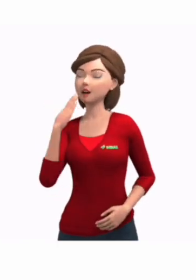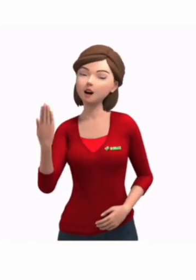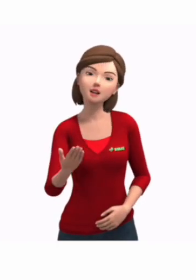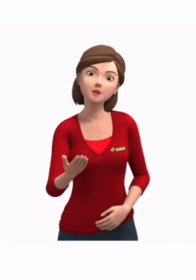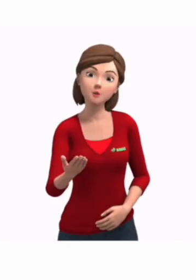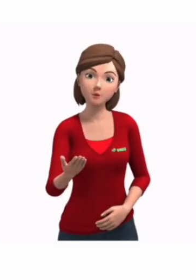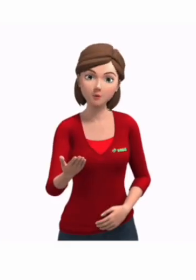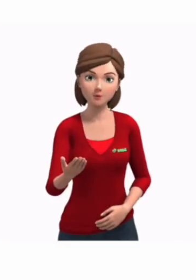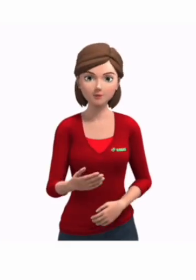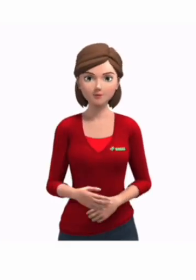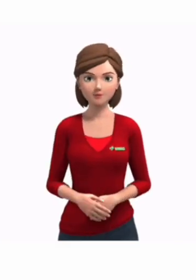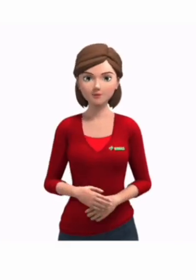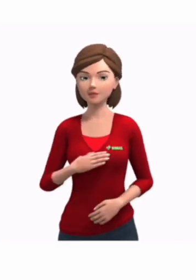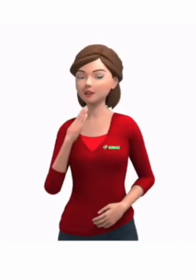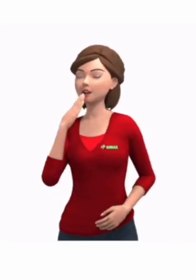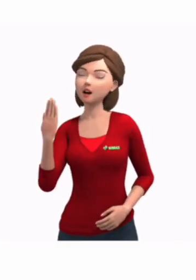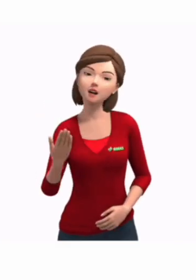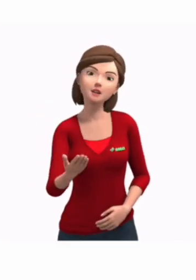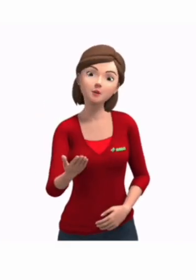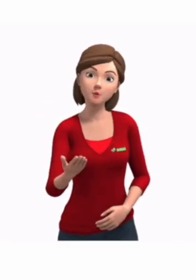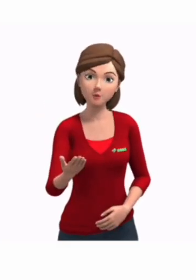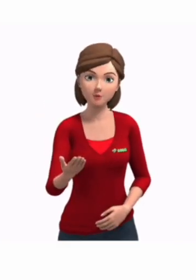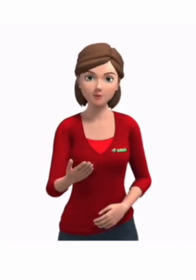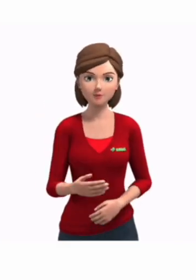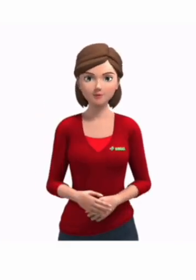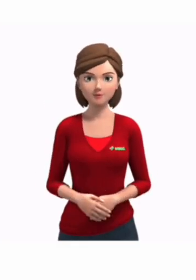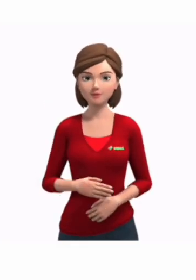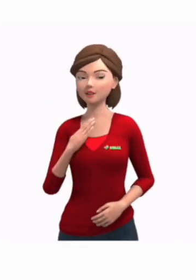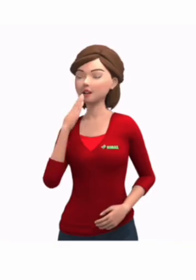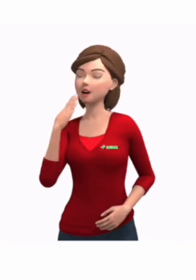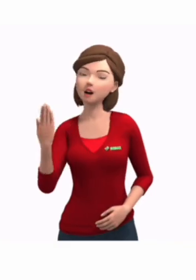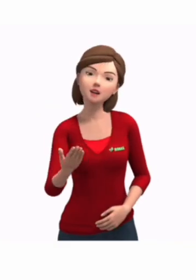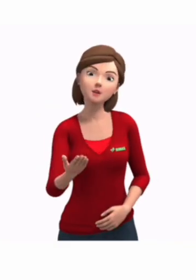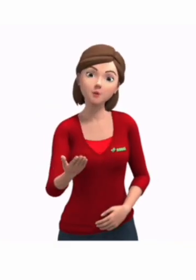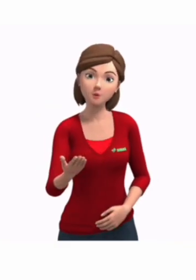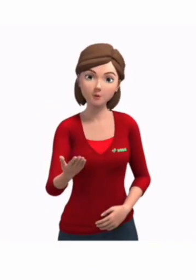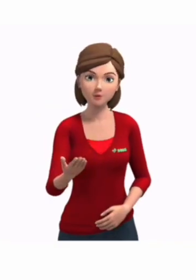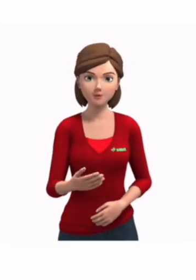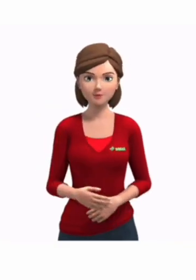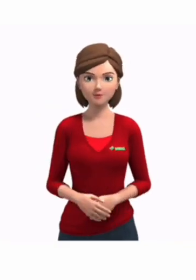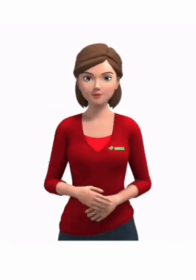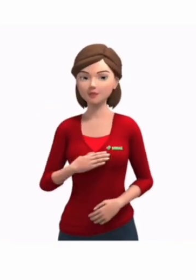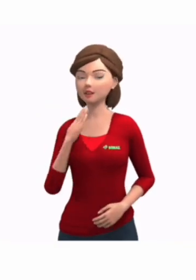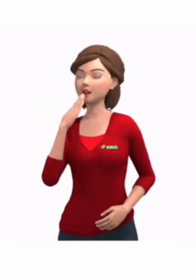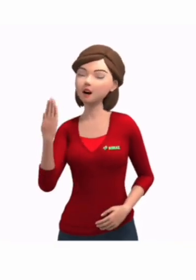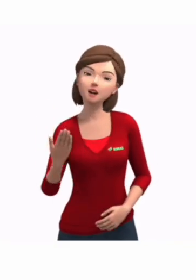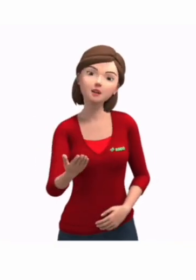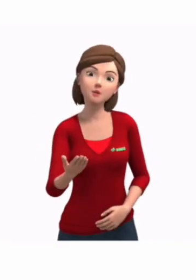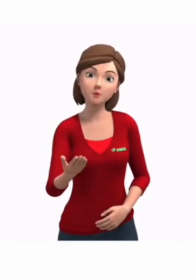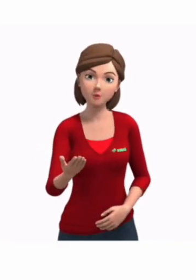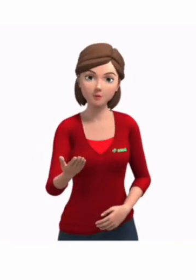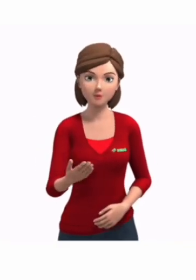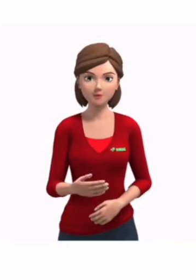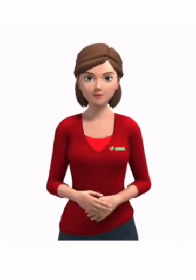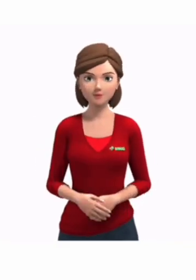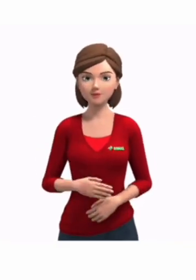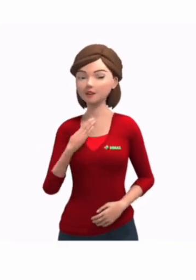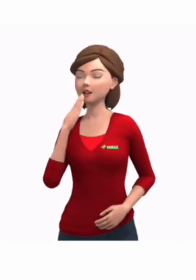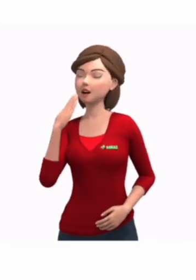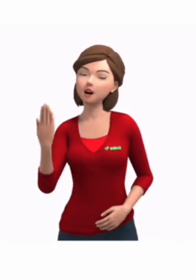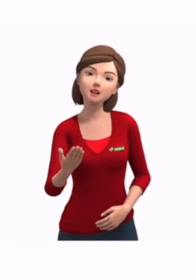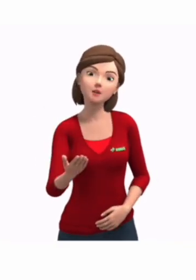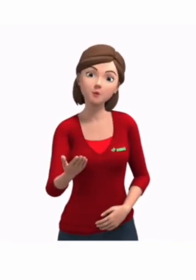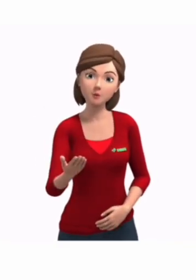a plein d'idées, on a tendance à oublier, il faut solliciter les personnes dès le départ de faire